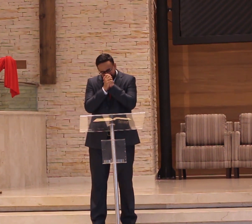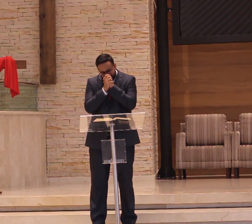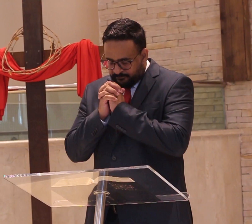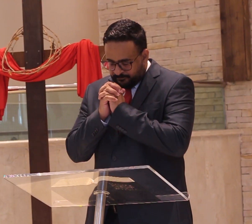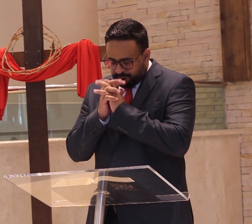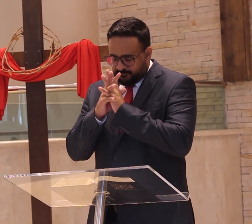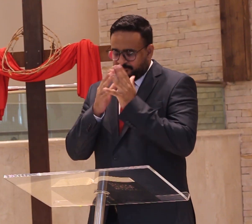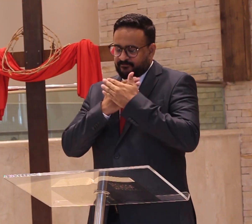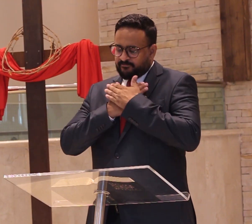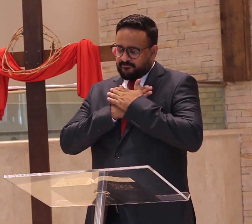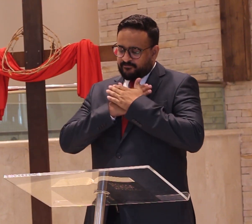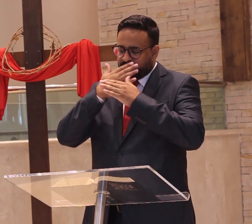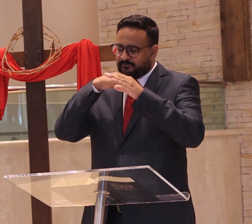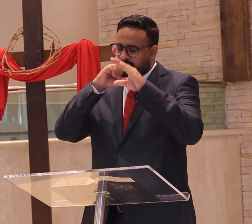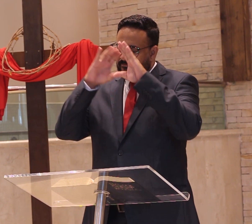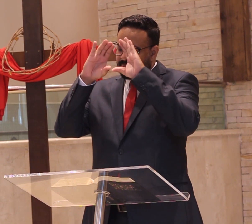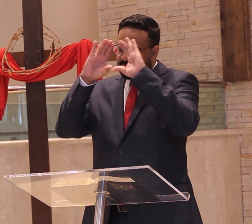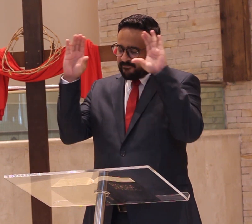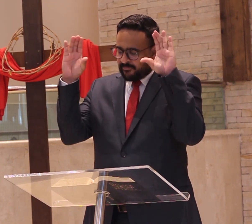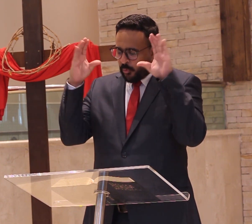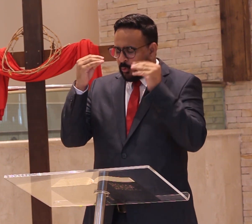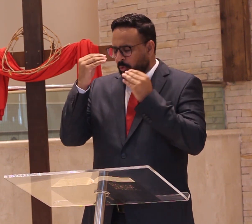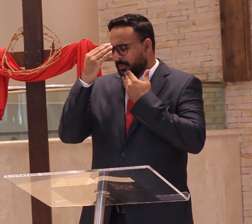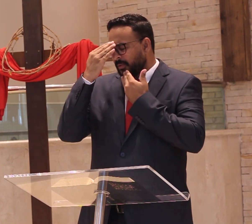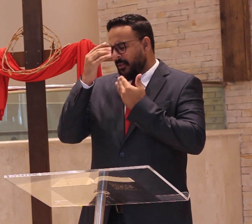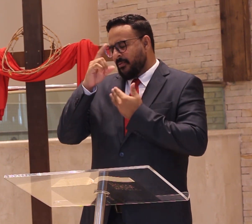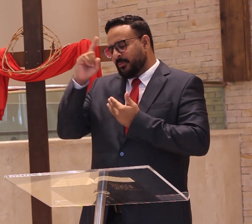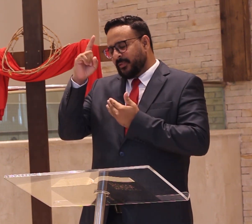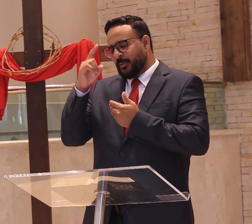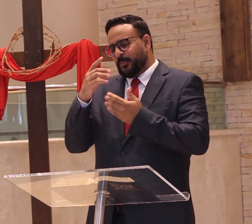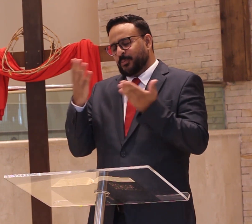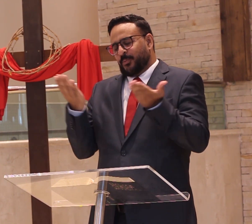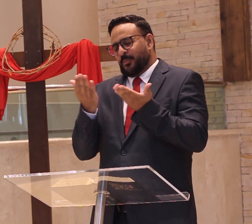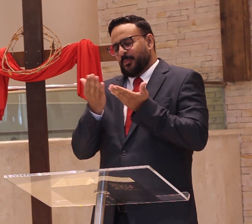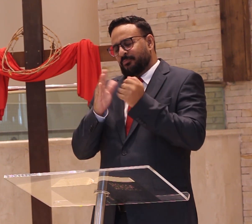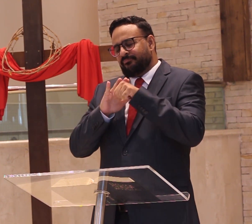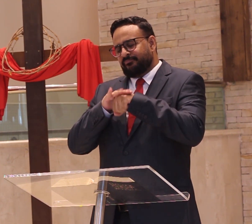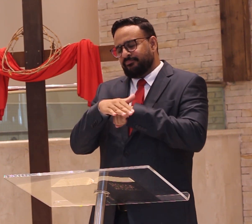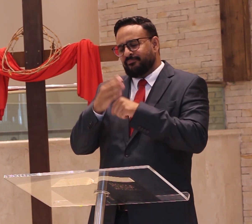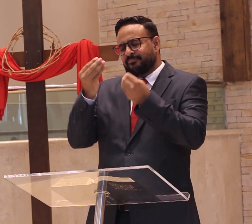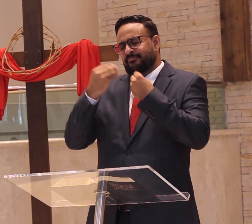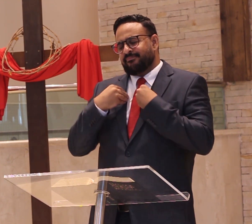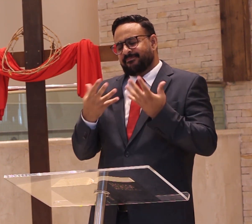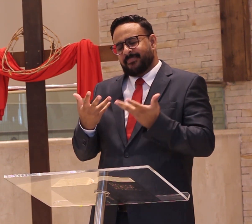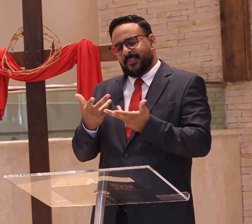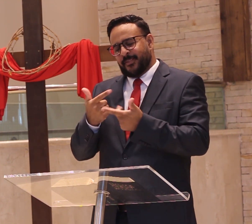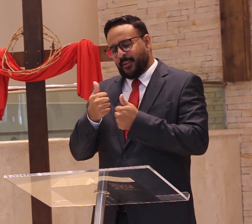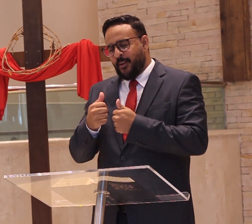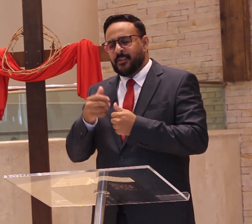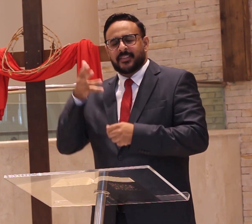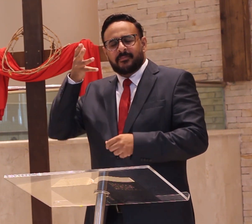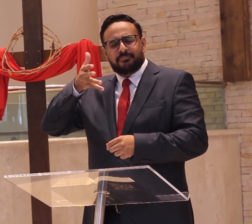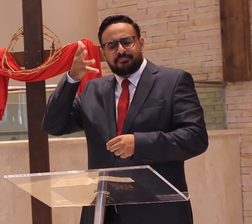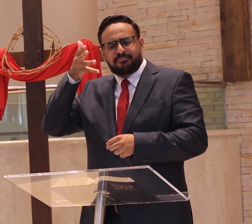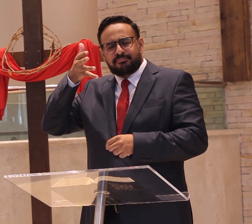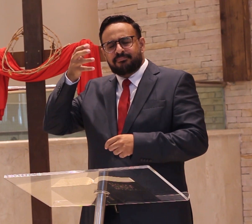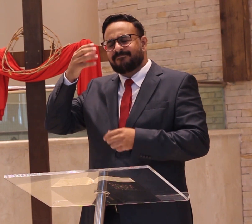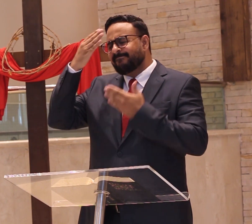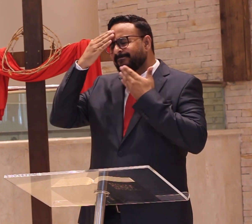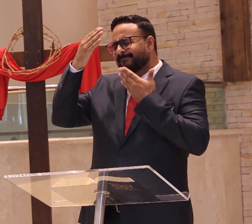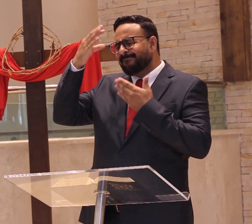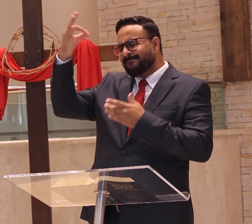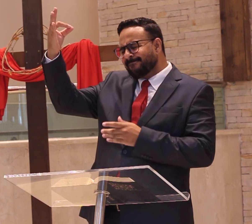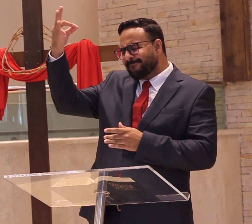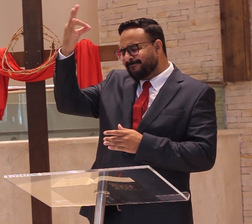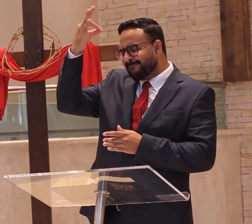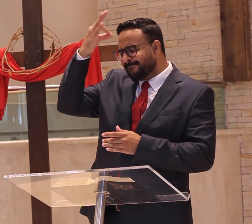orar? Querido Pai que habita nos ossos dos céus, muito obrigado, Senhor, por essa noite. Ser uma noite maravilhosa